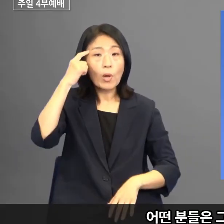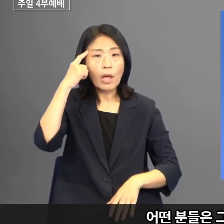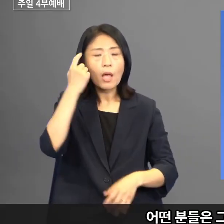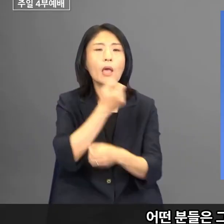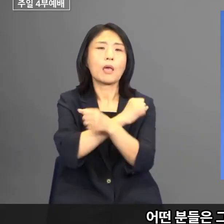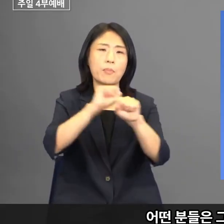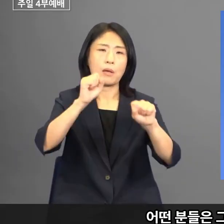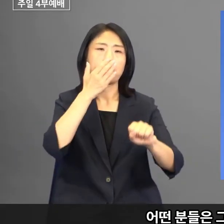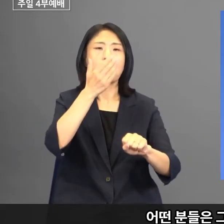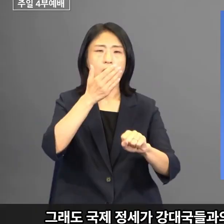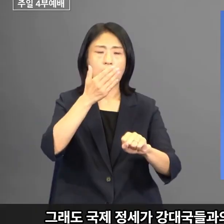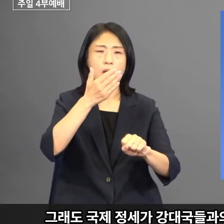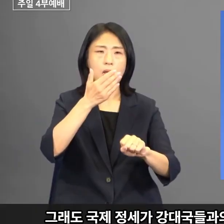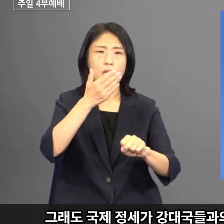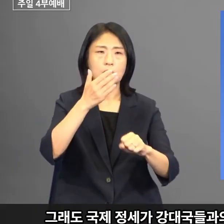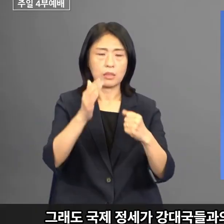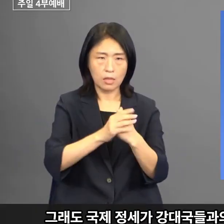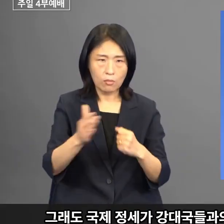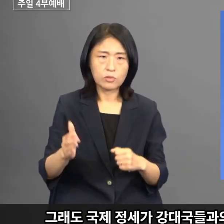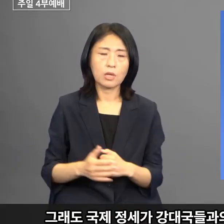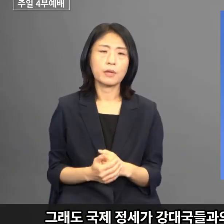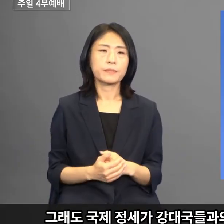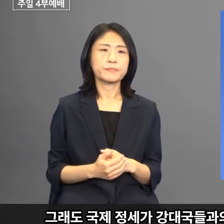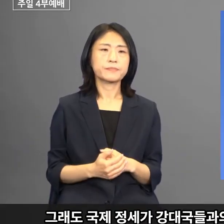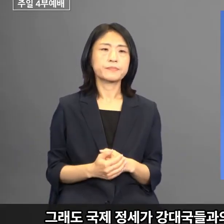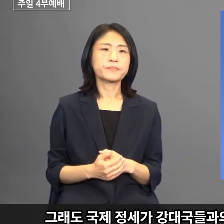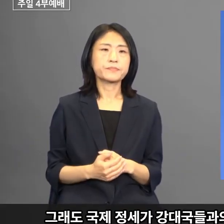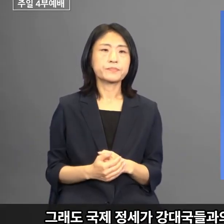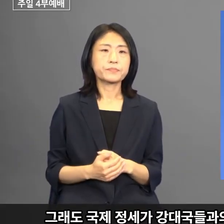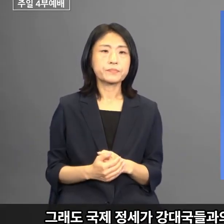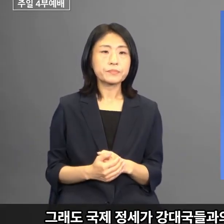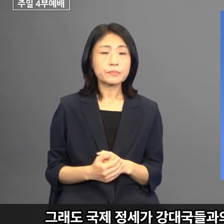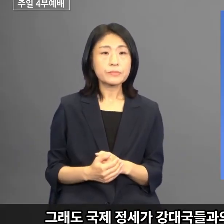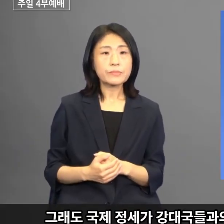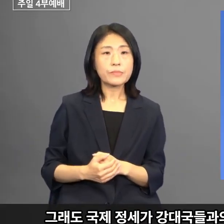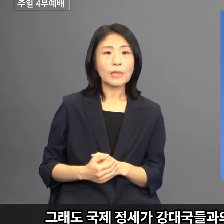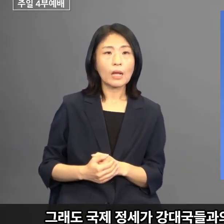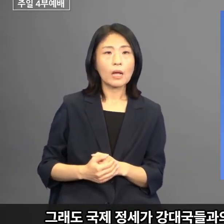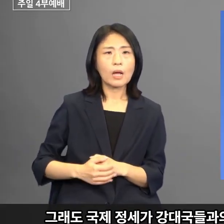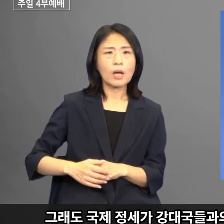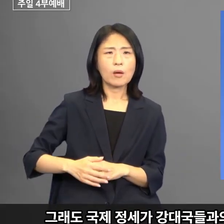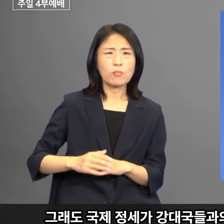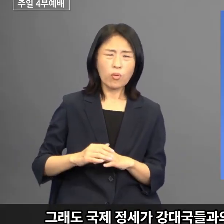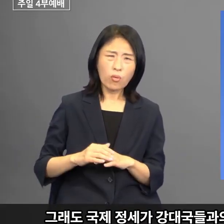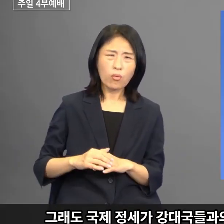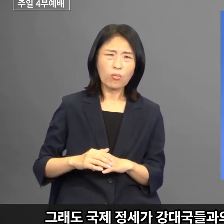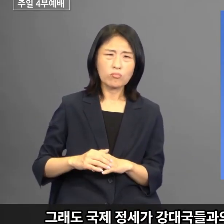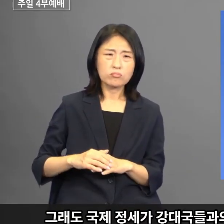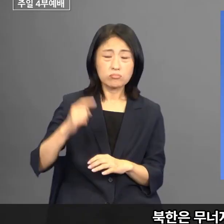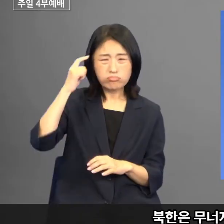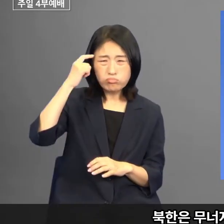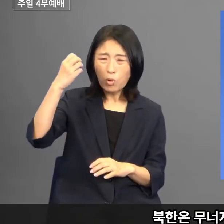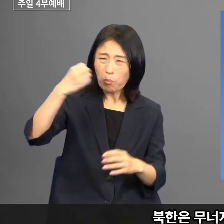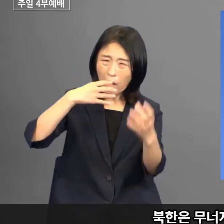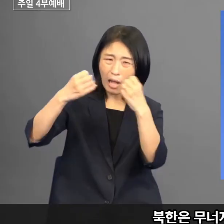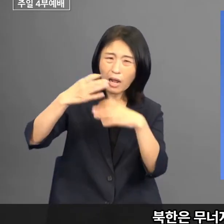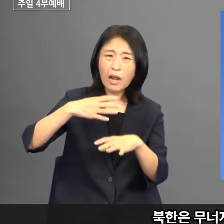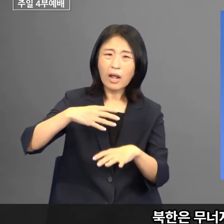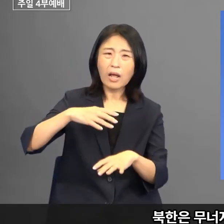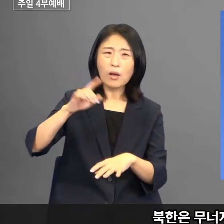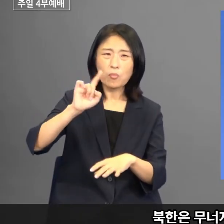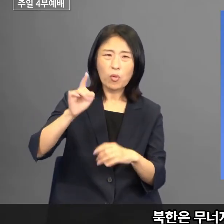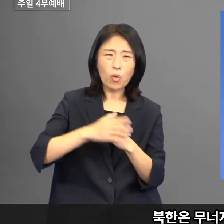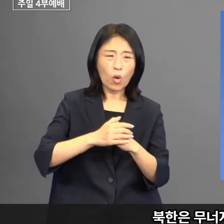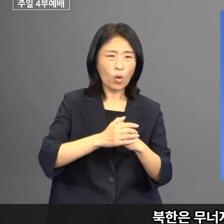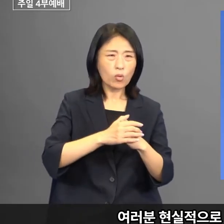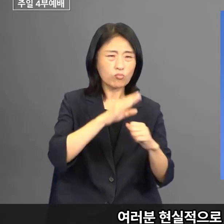분들은 그렇습니다. 목사님, 그래도 국제 정세가 강대국들과의 이해관계가 너무 복잡하기 때문에 이 북한은 무너지지